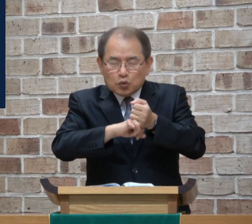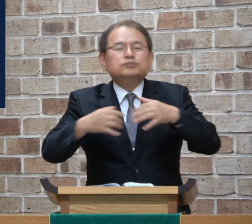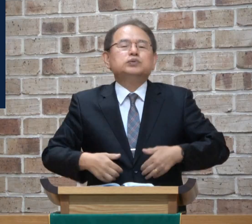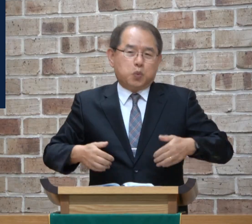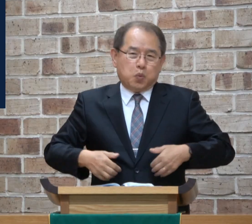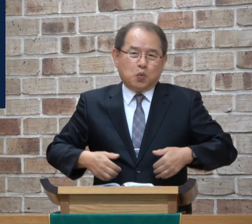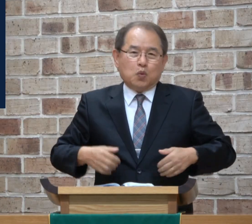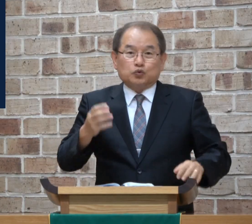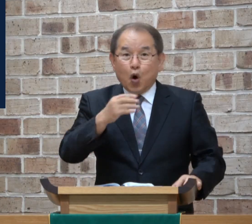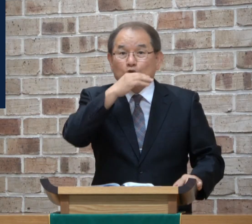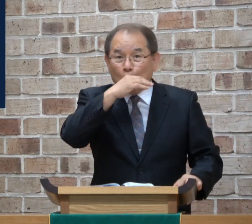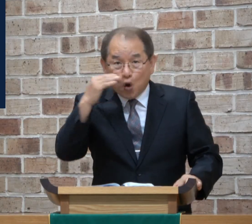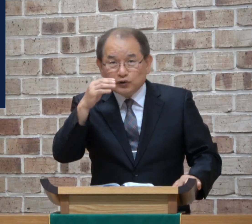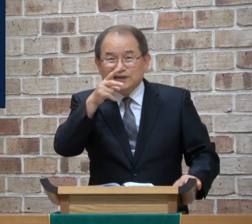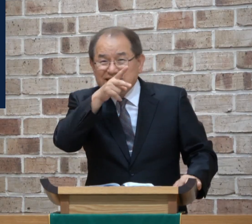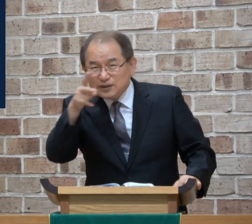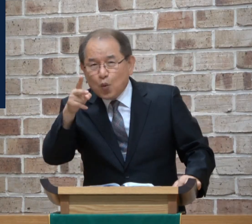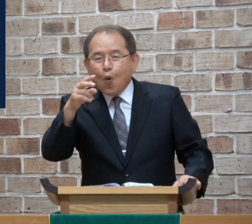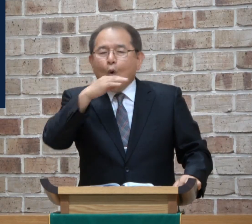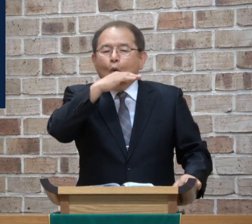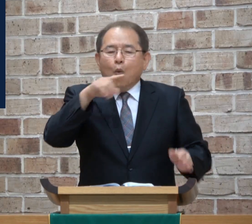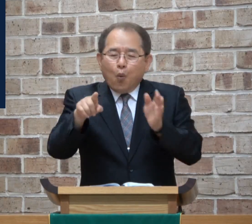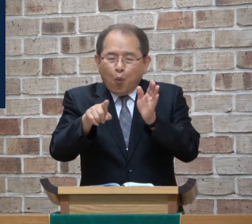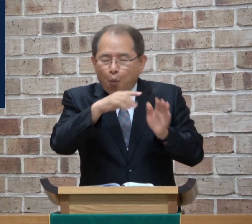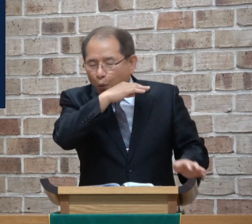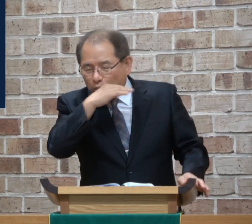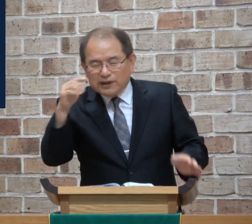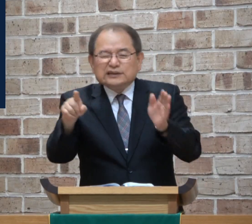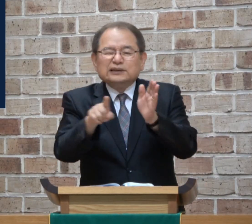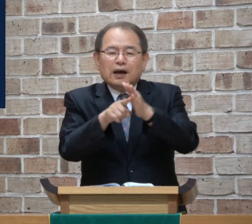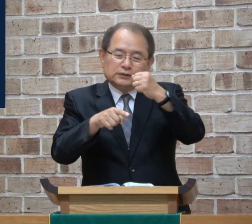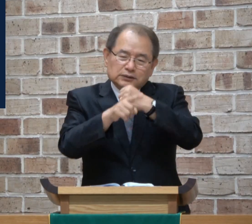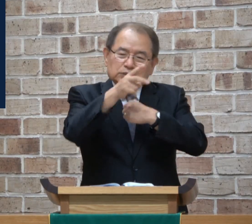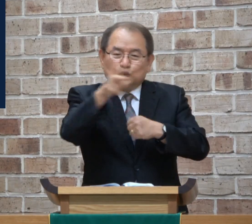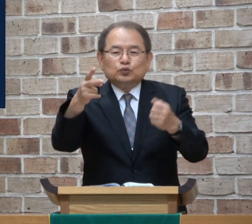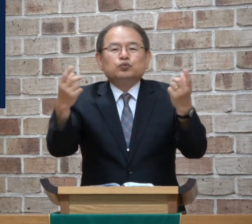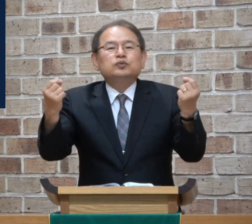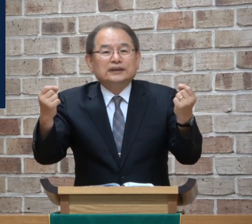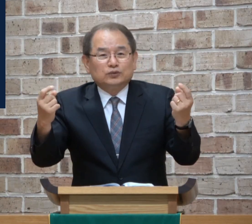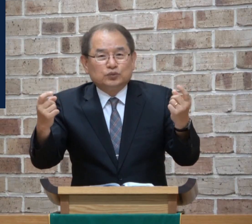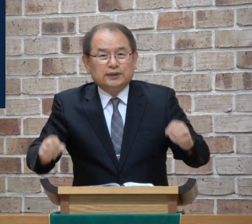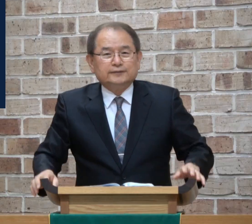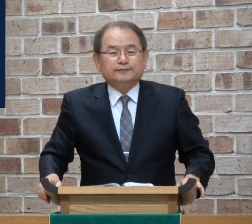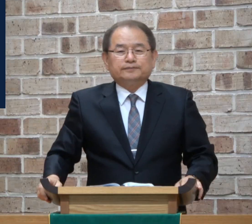경건은 반드시 우리에게 필요한 것입니다. 경건은 곧 올바른 신앙의 뜻을 가지고 있습니다.